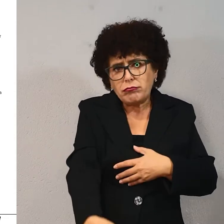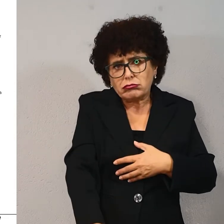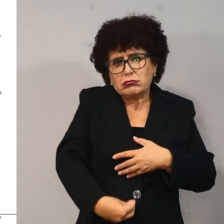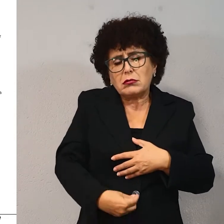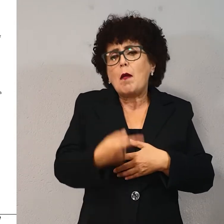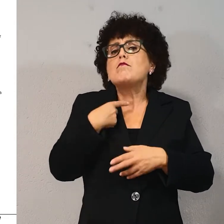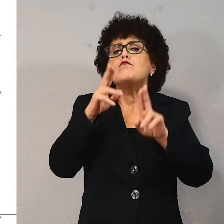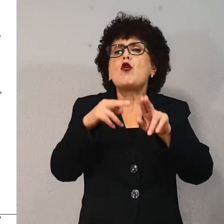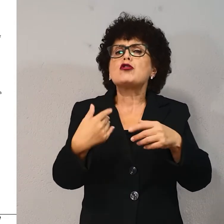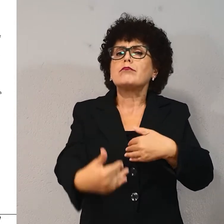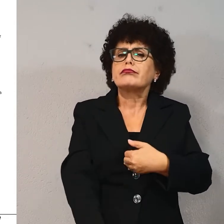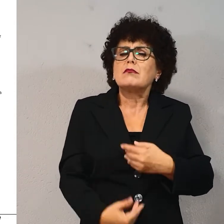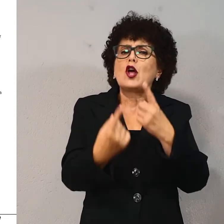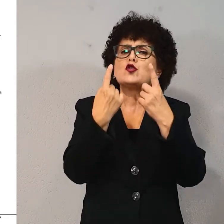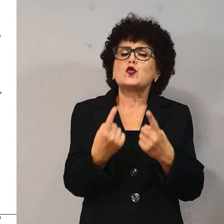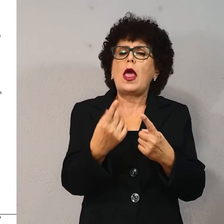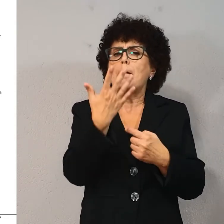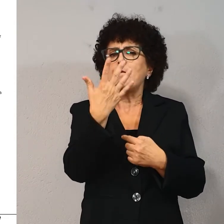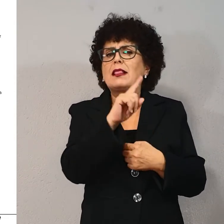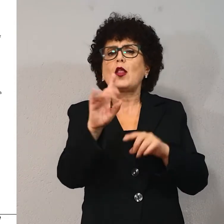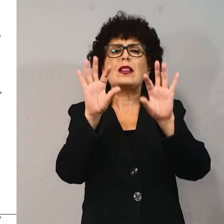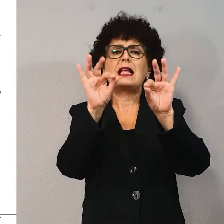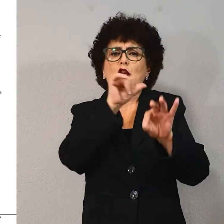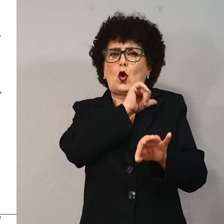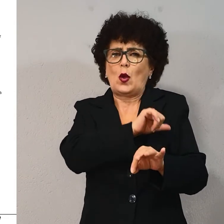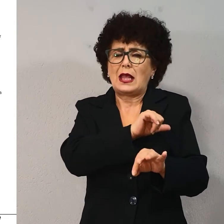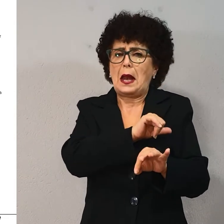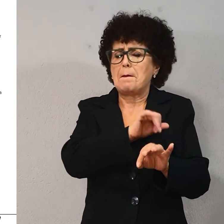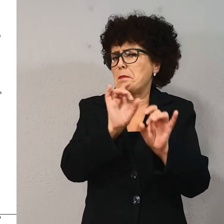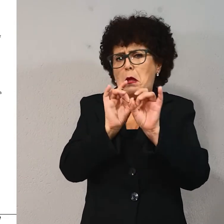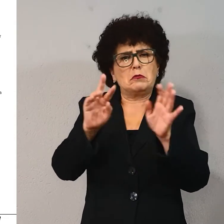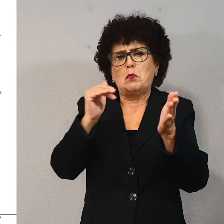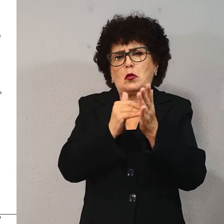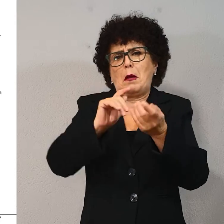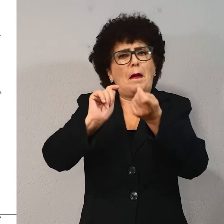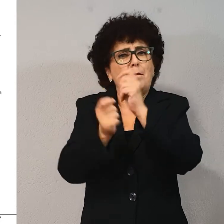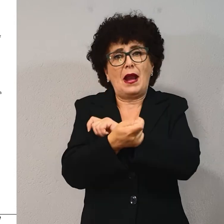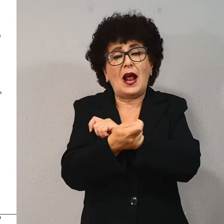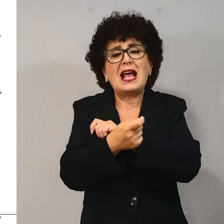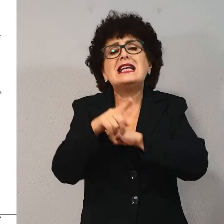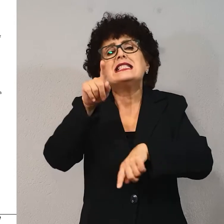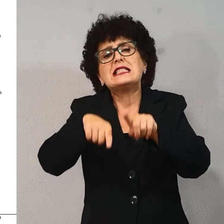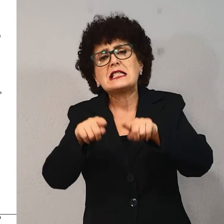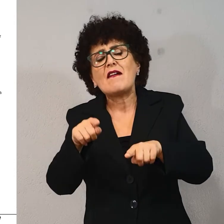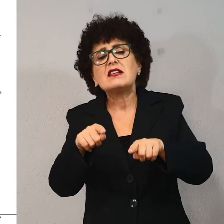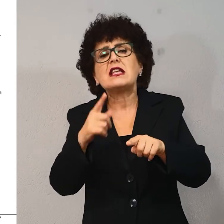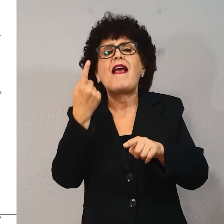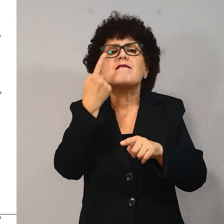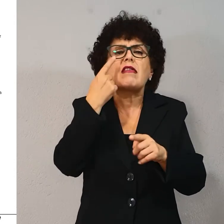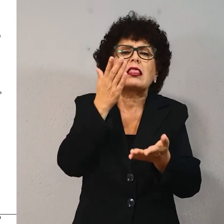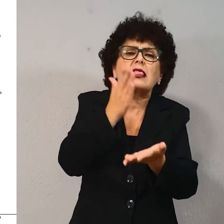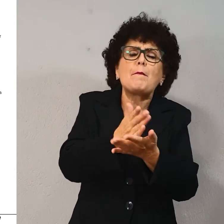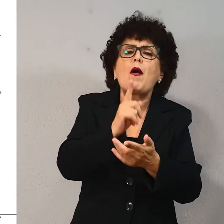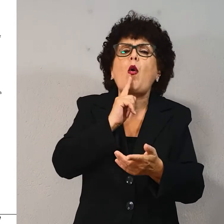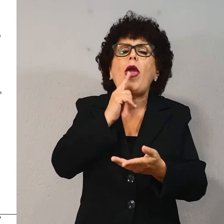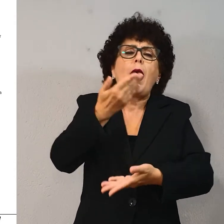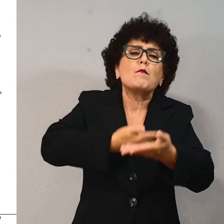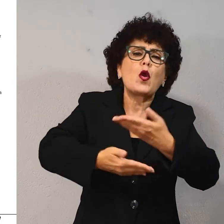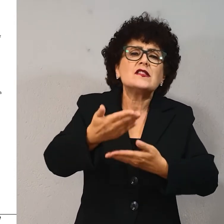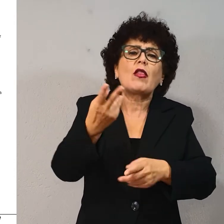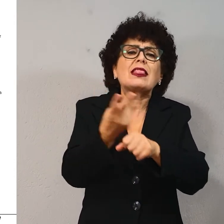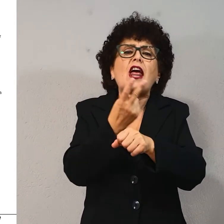да остане во матката 5 до 10 години, без потреба од менување, во зависност од видот на